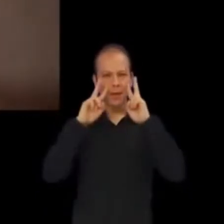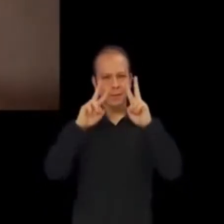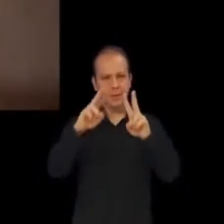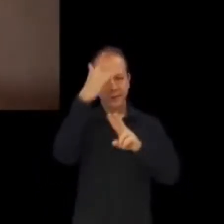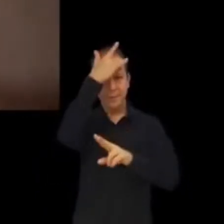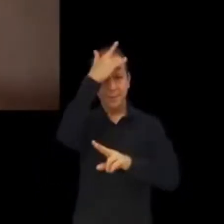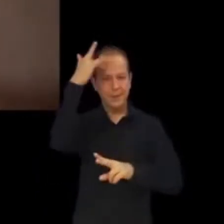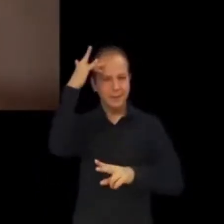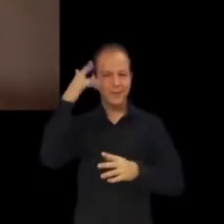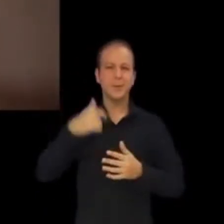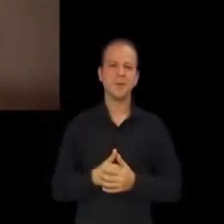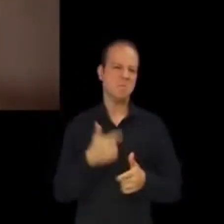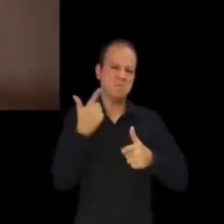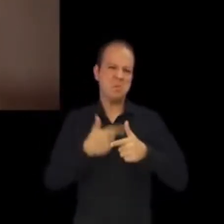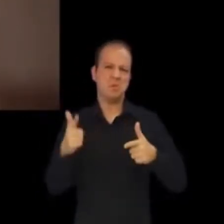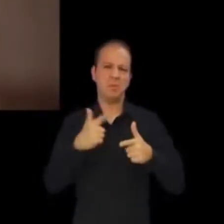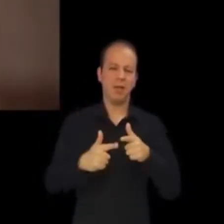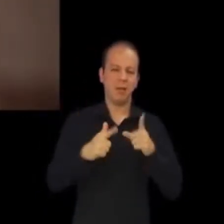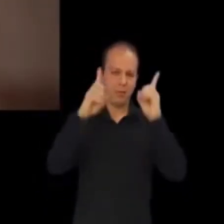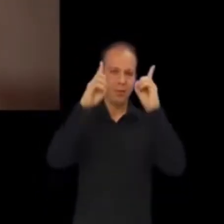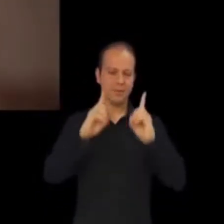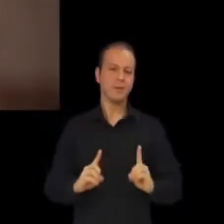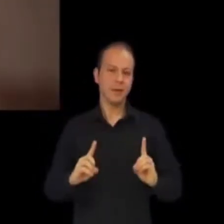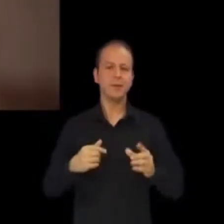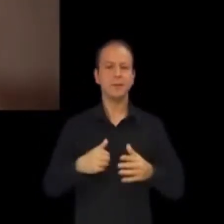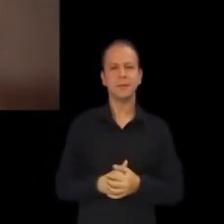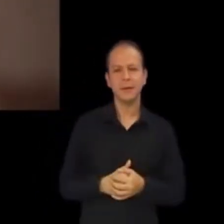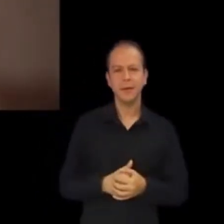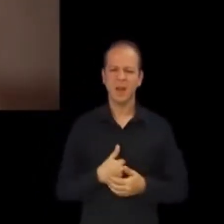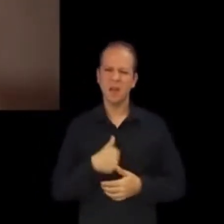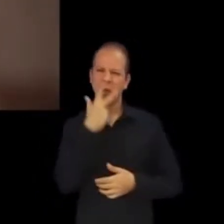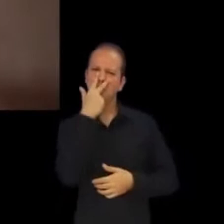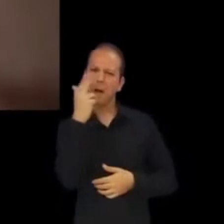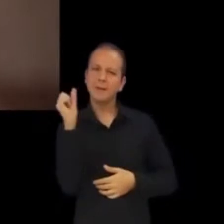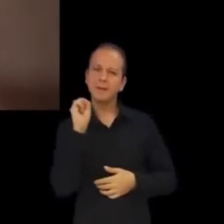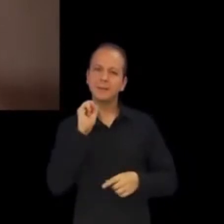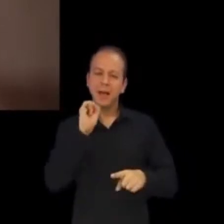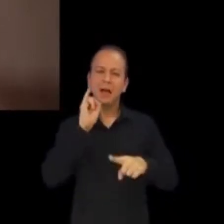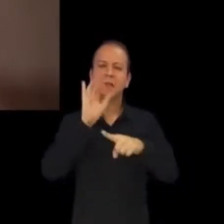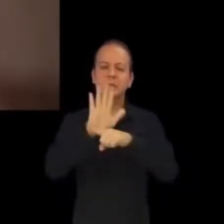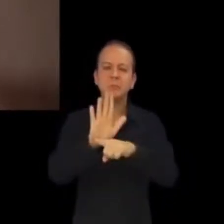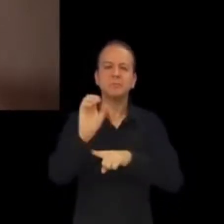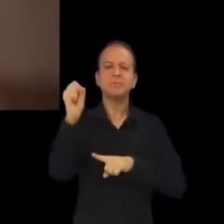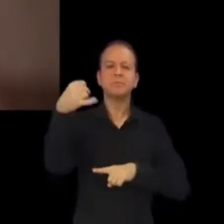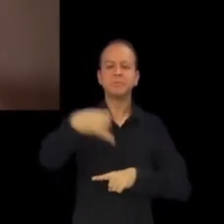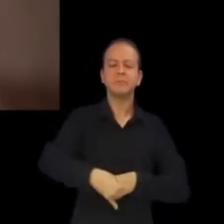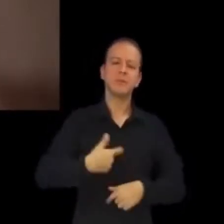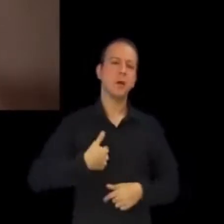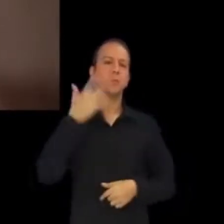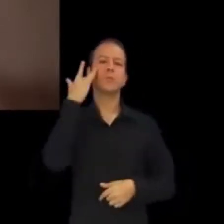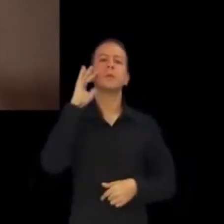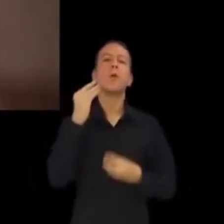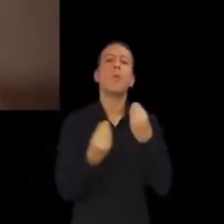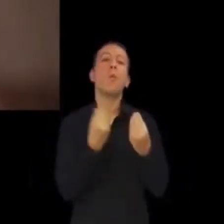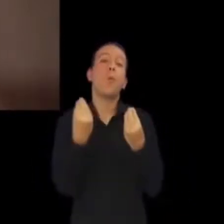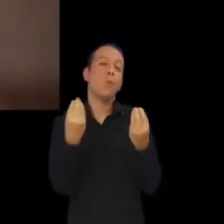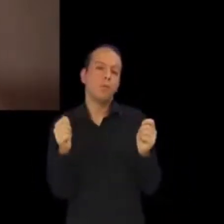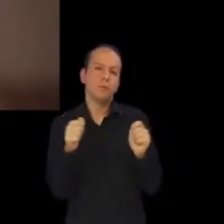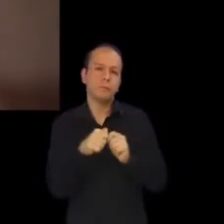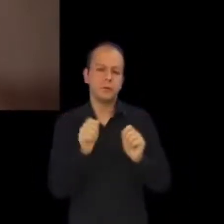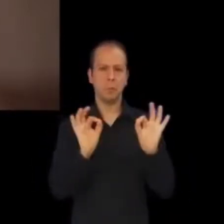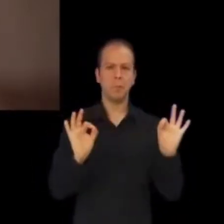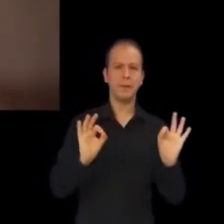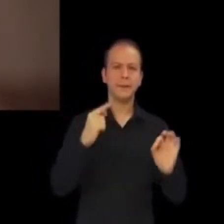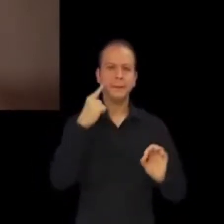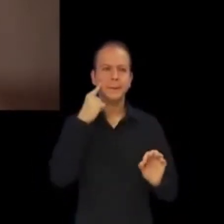Ah, eu quando eu vejo assim uma pessoa... Bernadette Garcia. Com algum problema, alguma deficiência, eu acho que a gente tem que ajudar, assim. Eu não sei